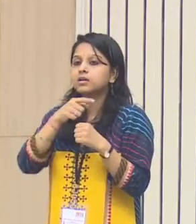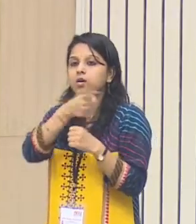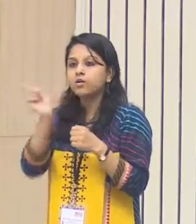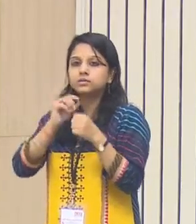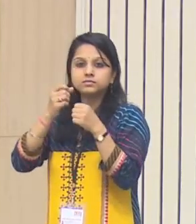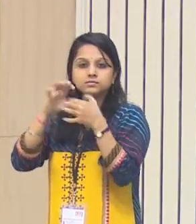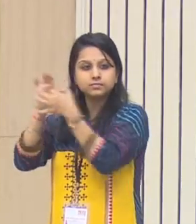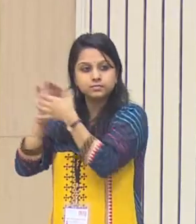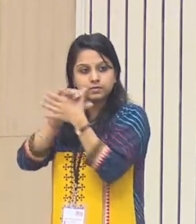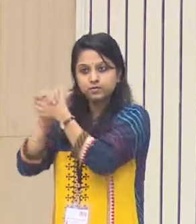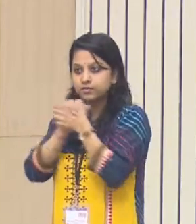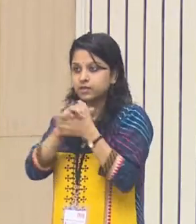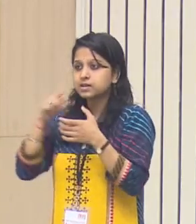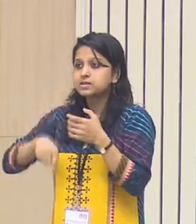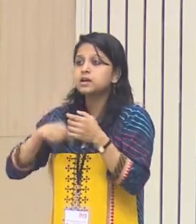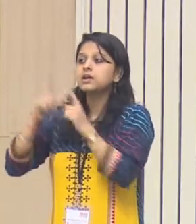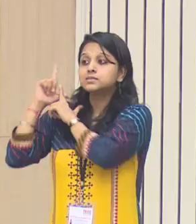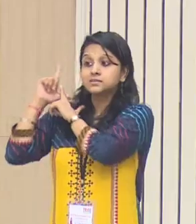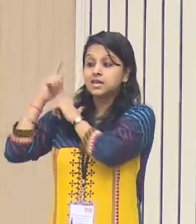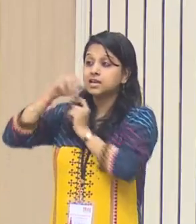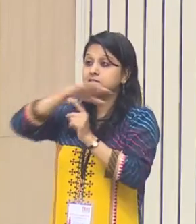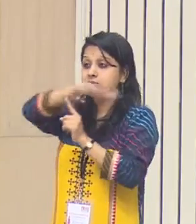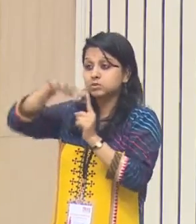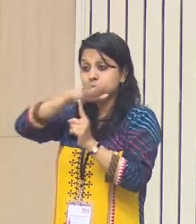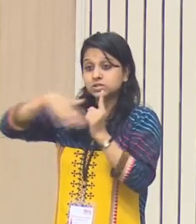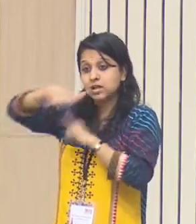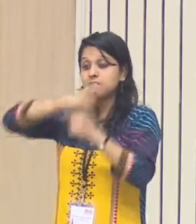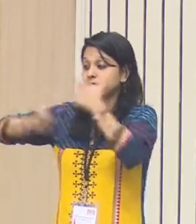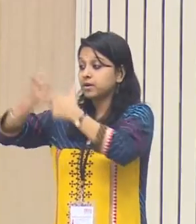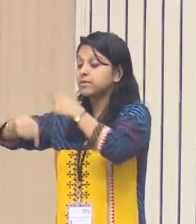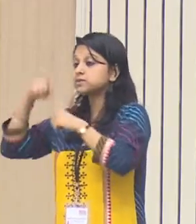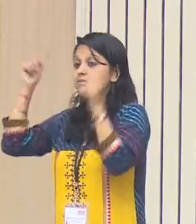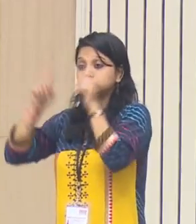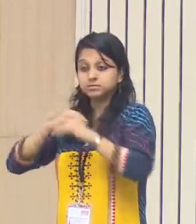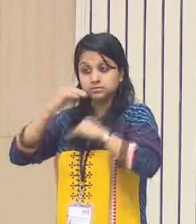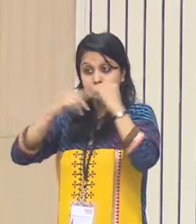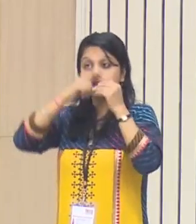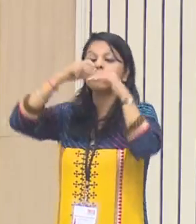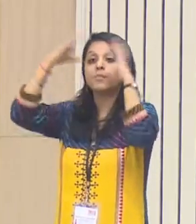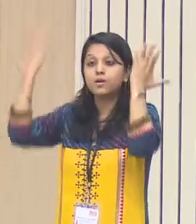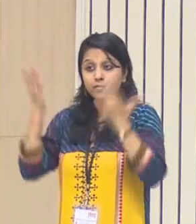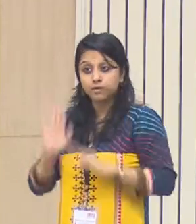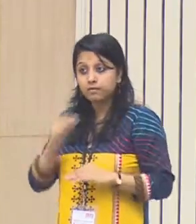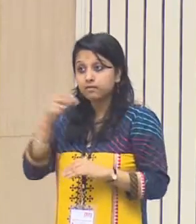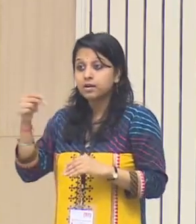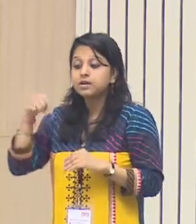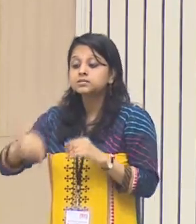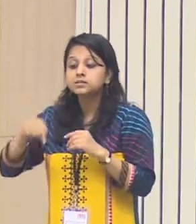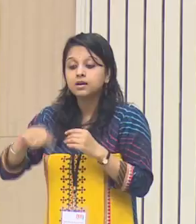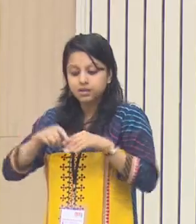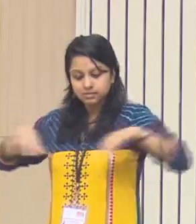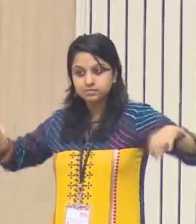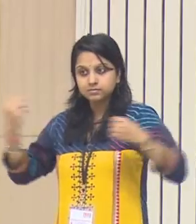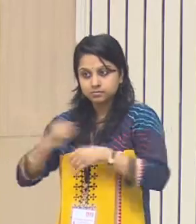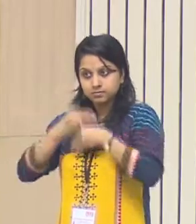सभागार में देश के वो सभी सिपाही जिन्होंने देश का नाम उजागर किया है, जिन्हें आज यहाँ पर इस मंच से सम्मानित किया